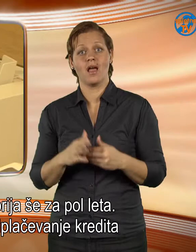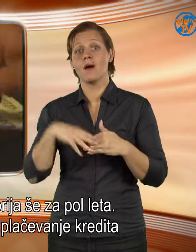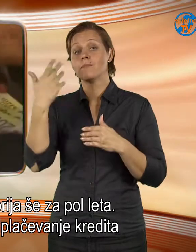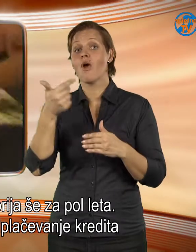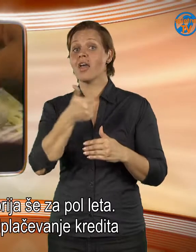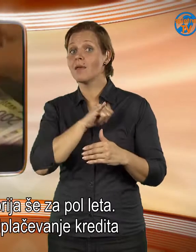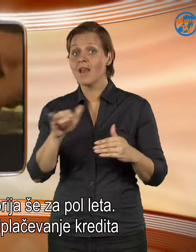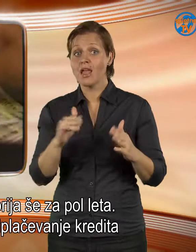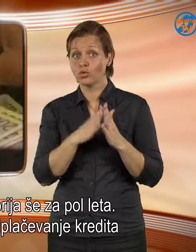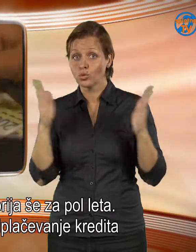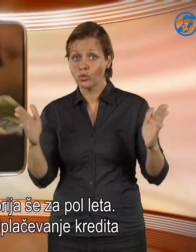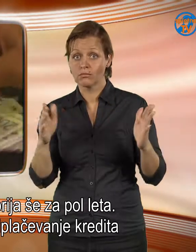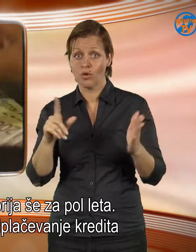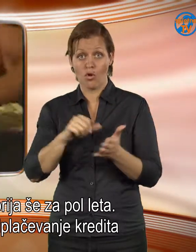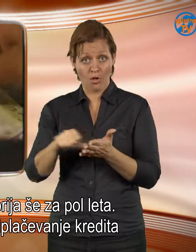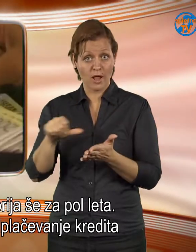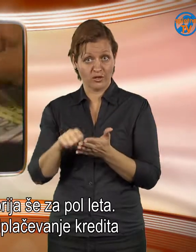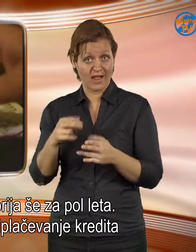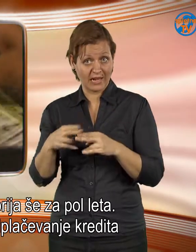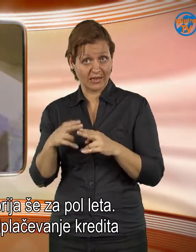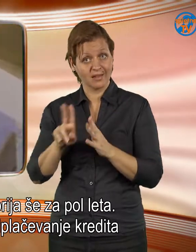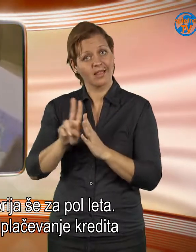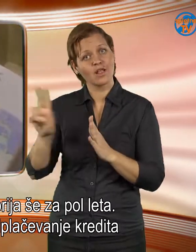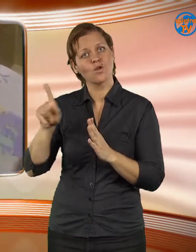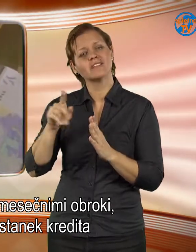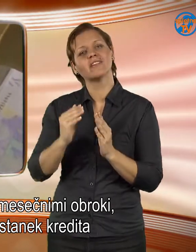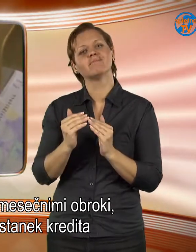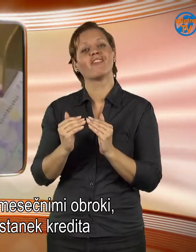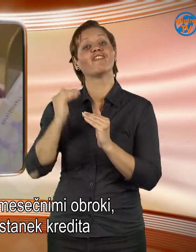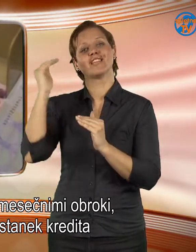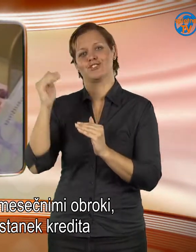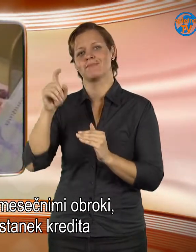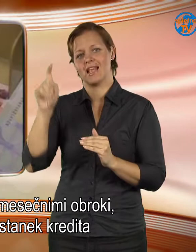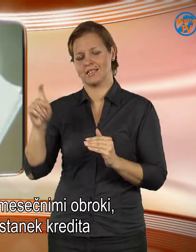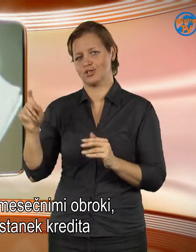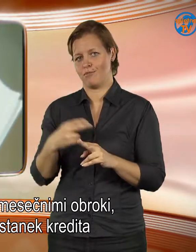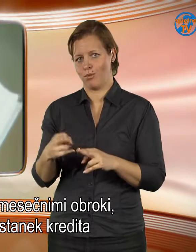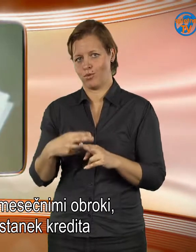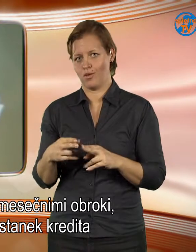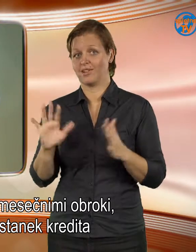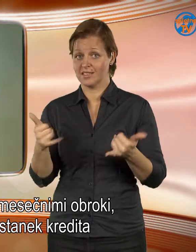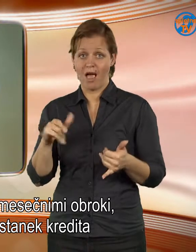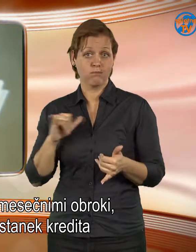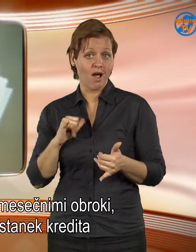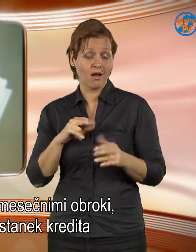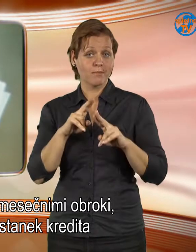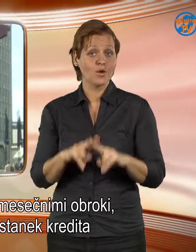Po enem letu se odplačevanje kredita nadaljuje z višjimi mesečnimi obroki, saj banka preostanek